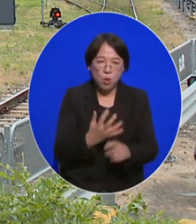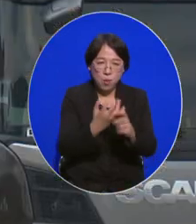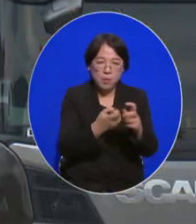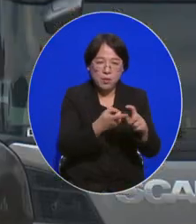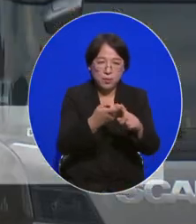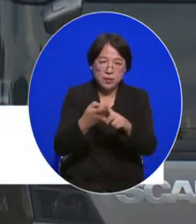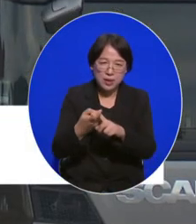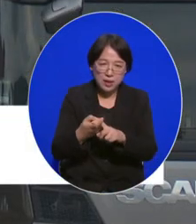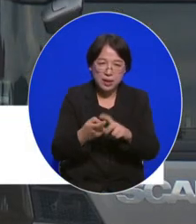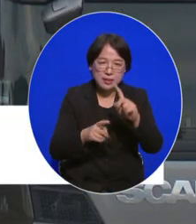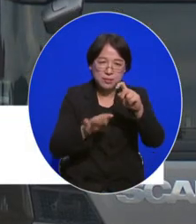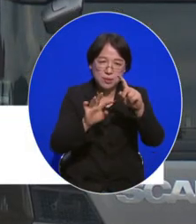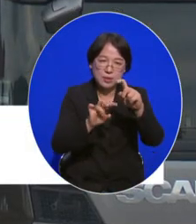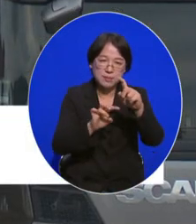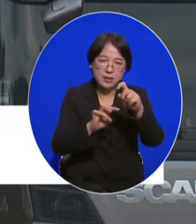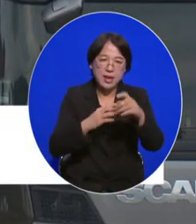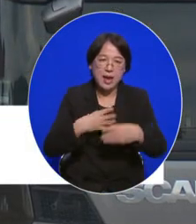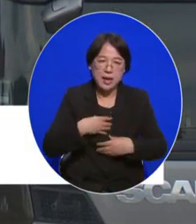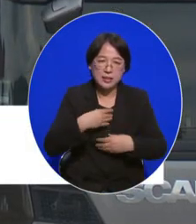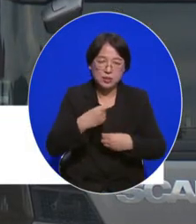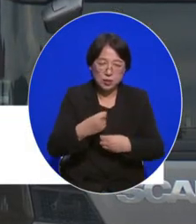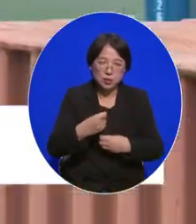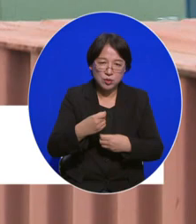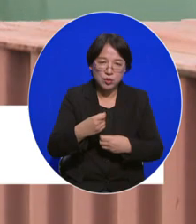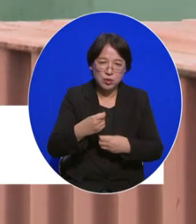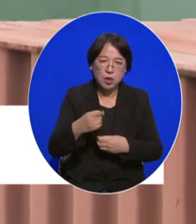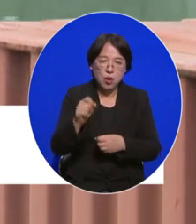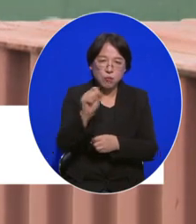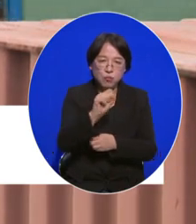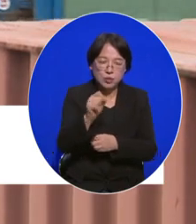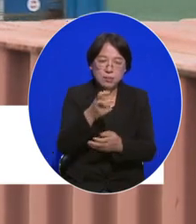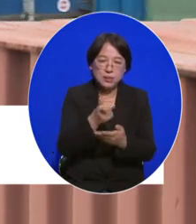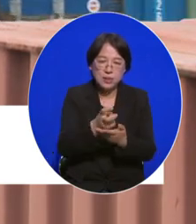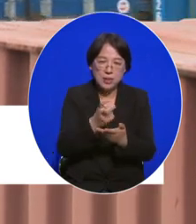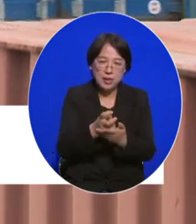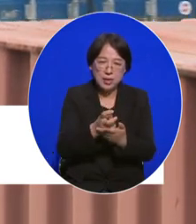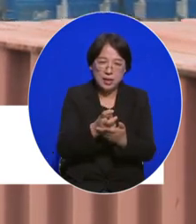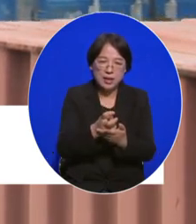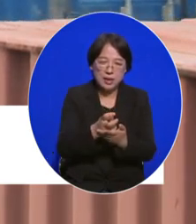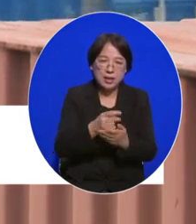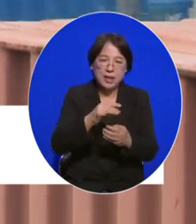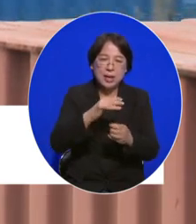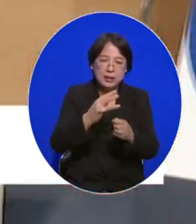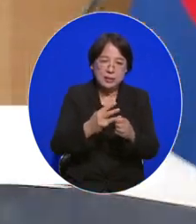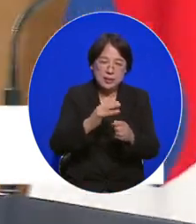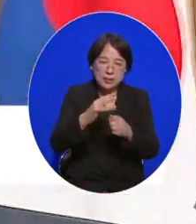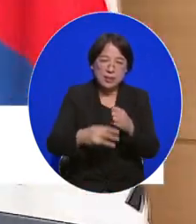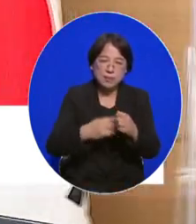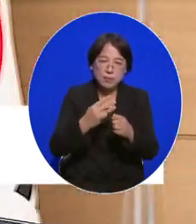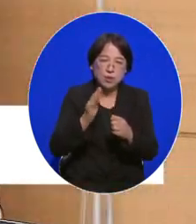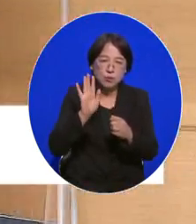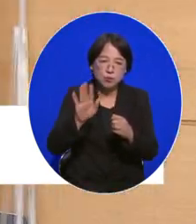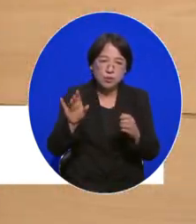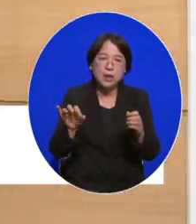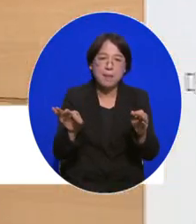화물연대가 오는 24일 안전운임재 일몰제 폐지를 주장하며 집단 운송거부를 예고했습니다 한덕수